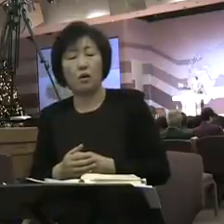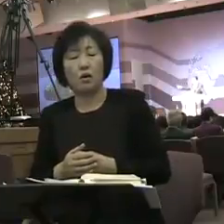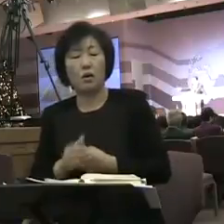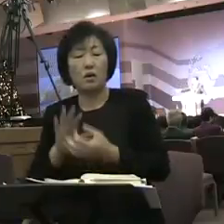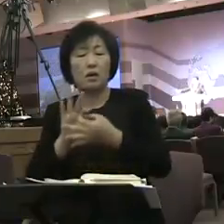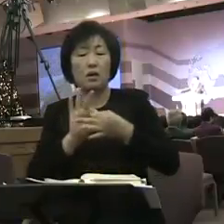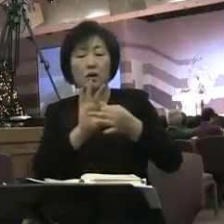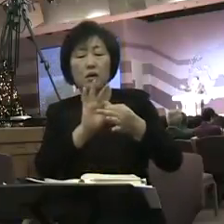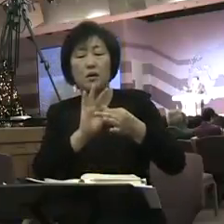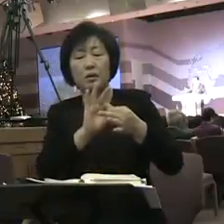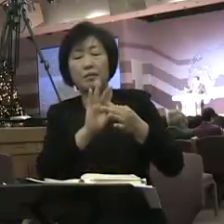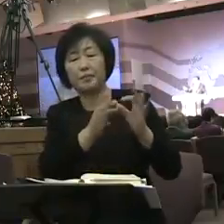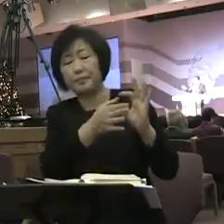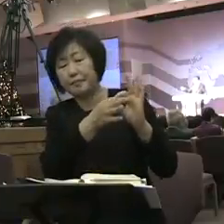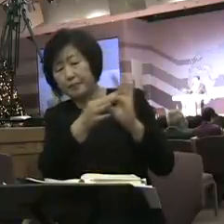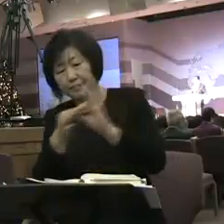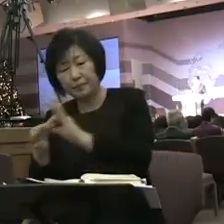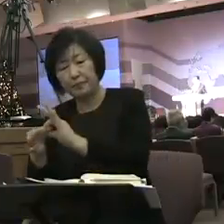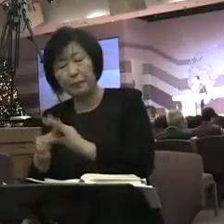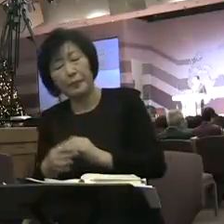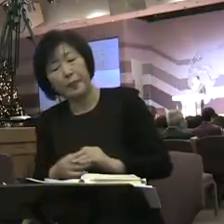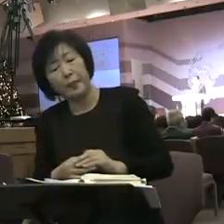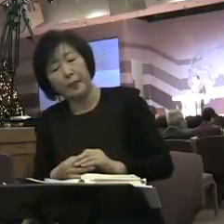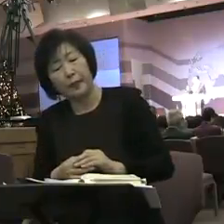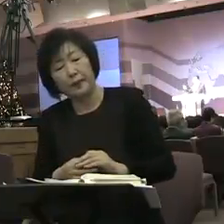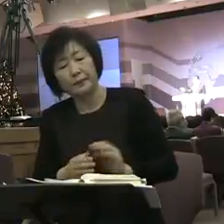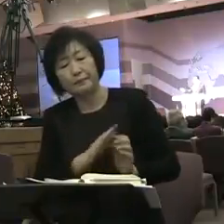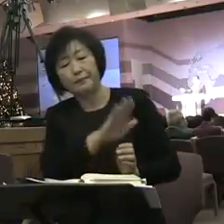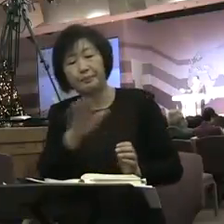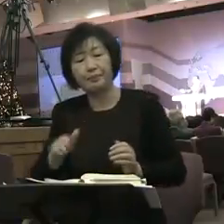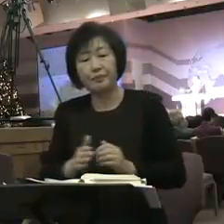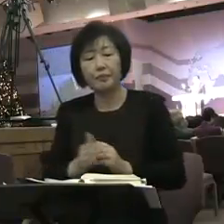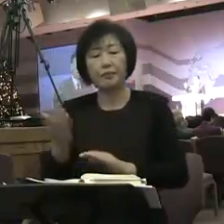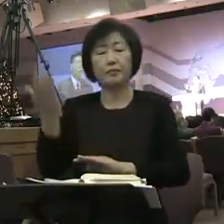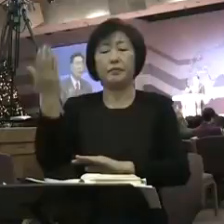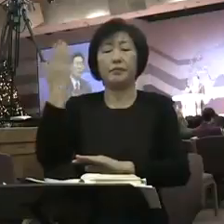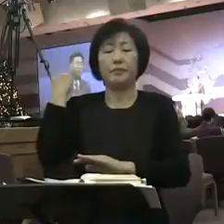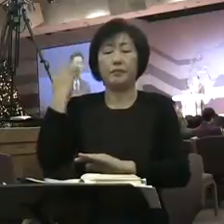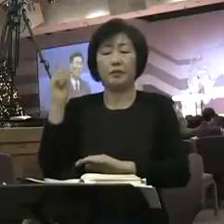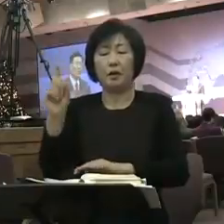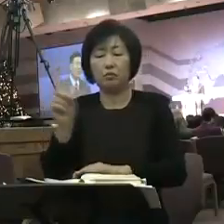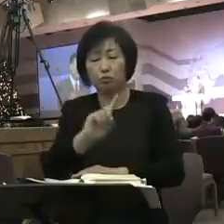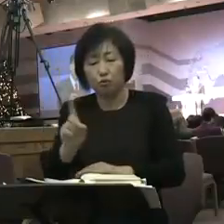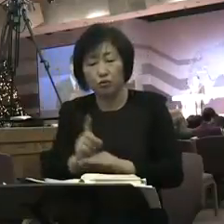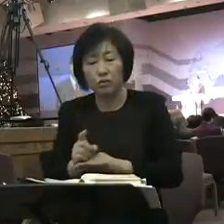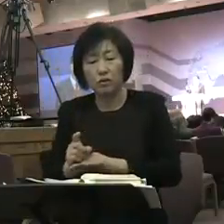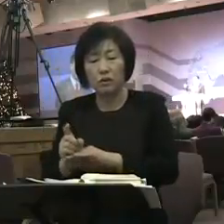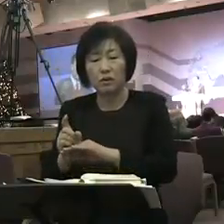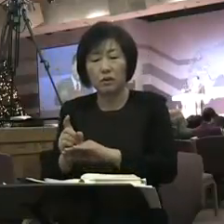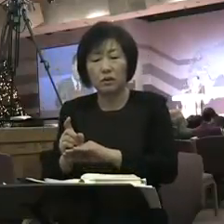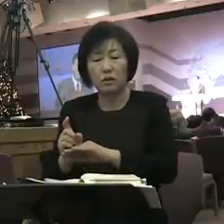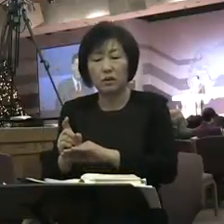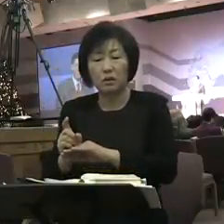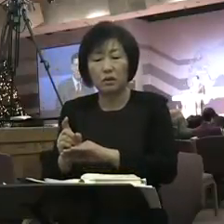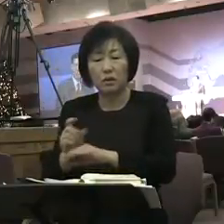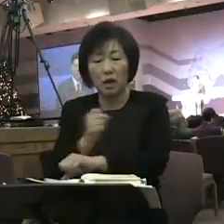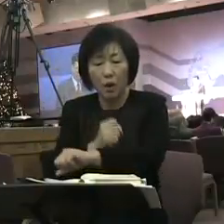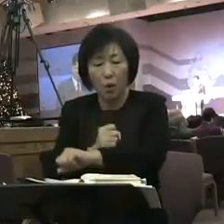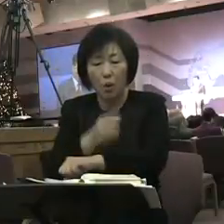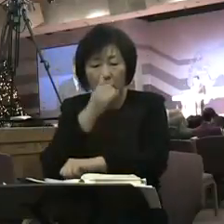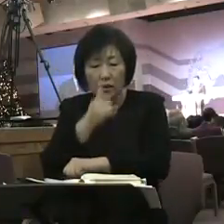구절과 연결을 해갖고 그러므로라고 합니다. 그래서 우리는 그 이전에 무엇이 진행이 되었는가,